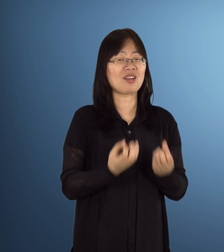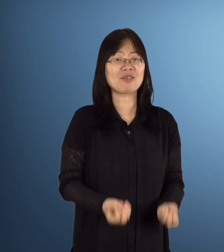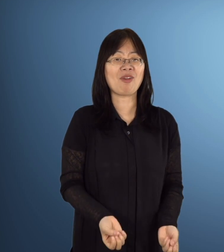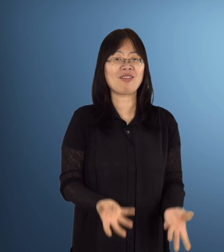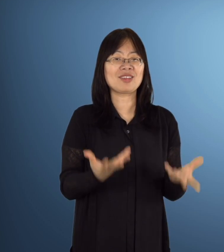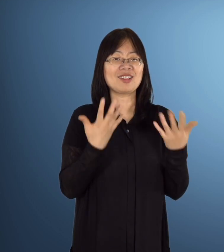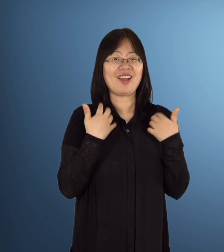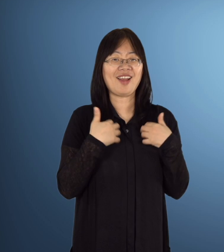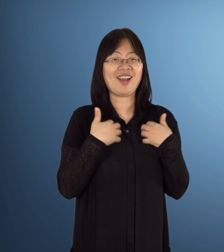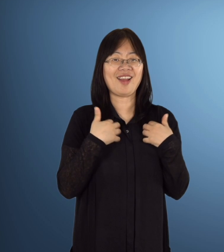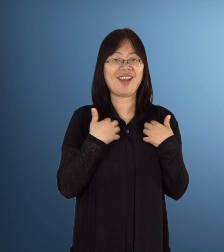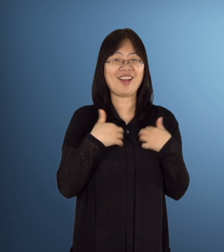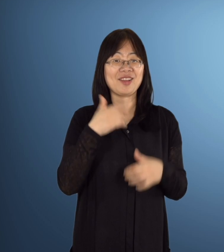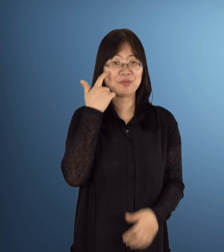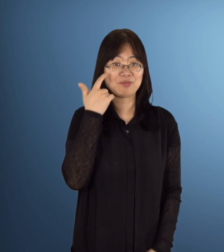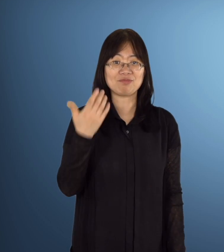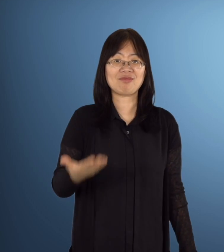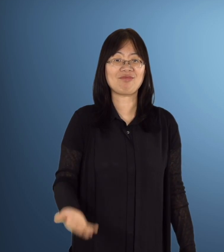이벤트예요?